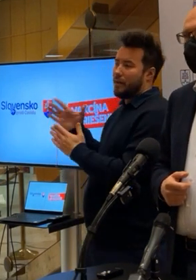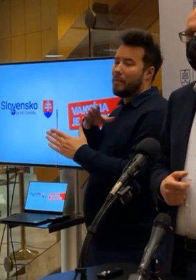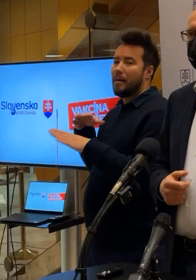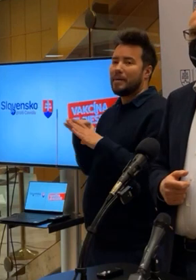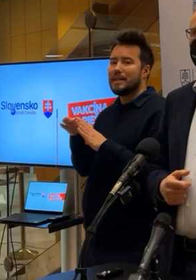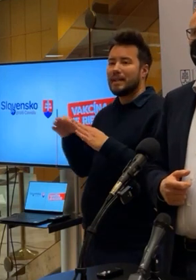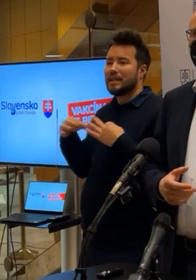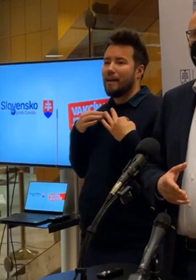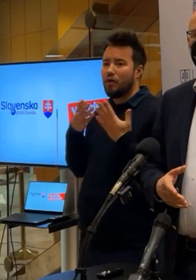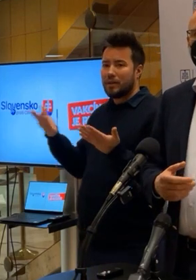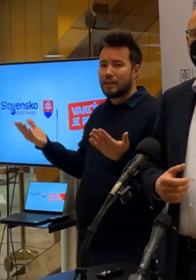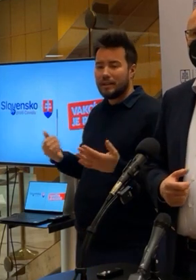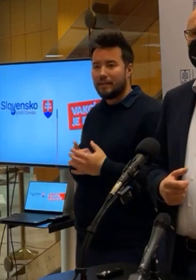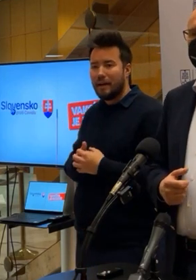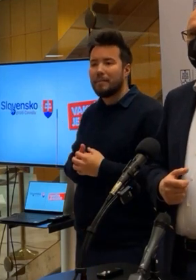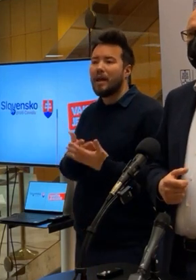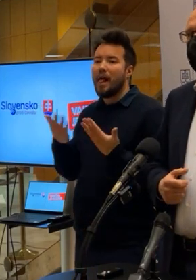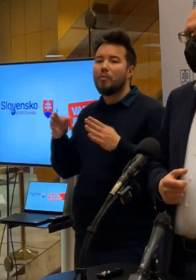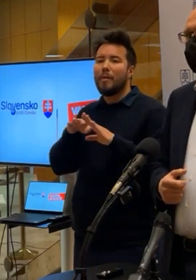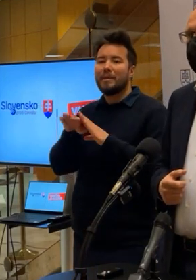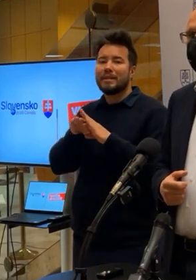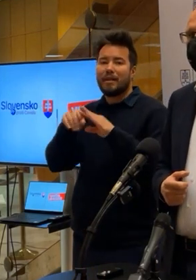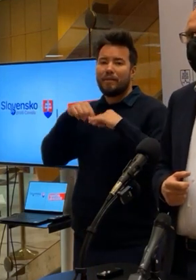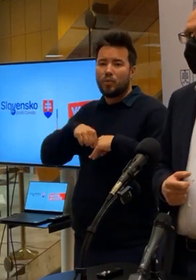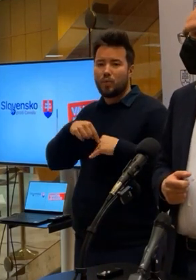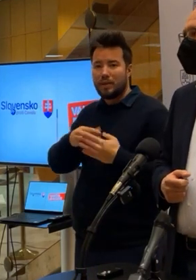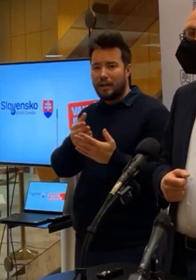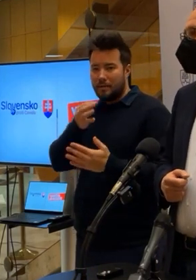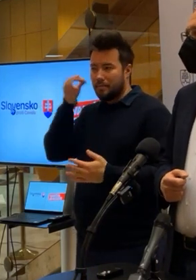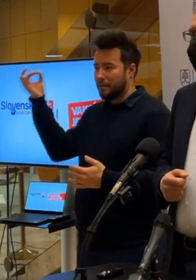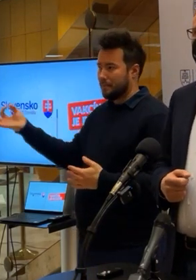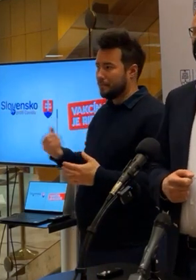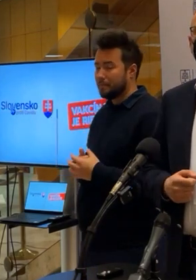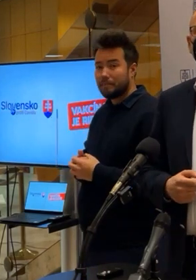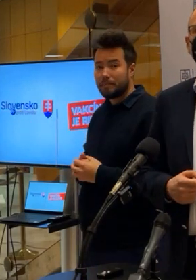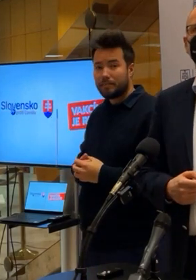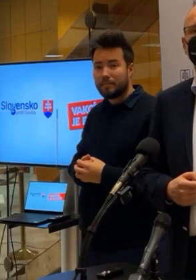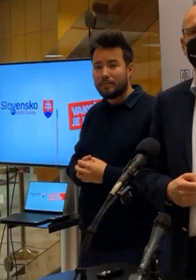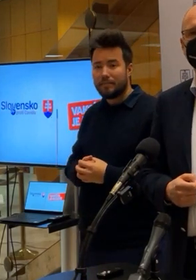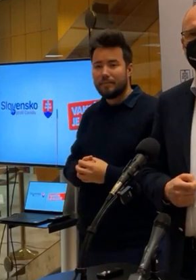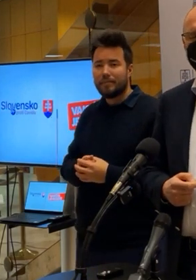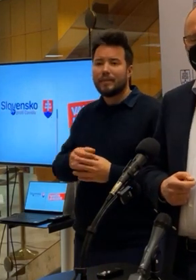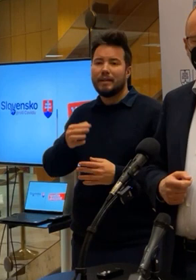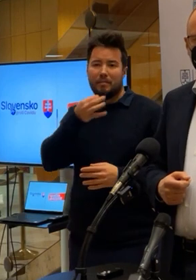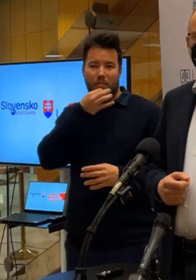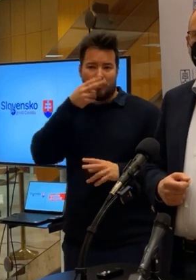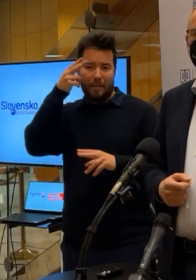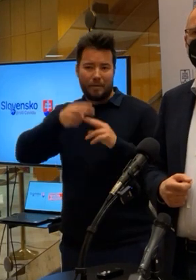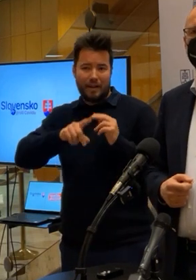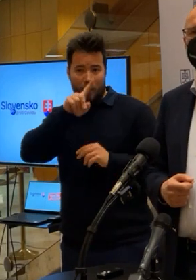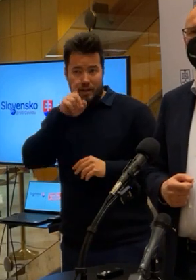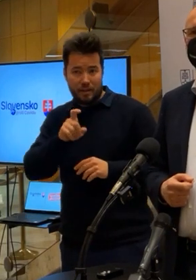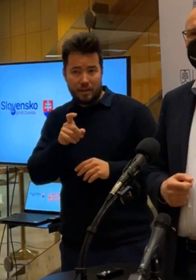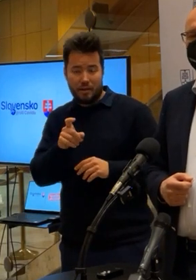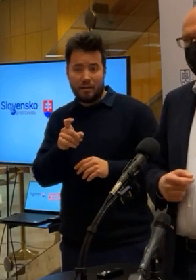zdravotníctva alebo ministra vnútra. Dobre, ďakujem vám. Ešte máte poslednú.